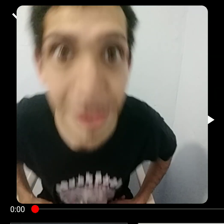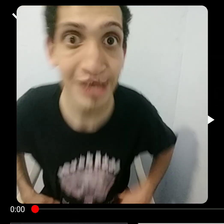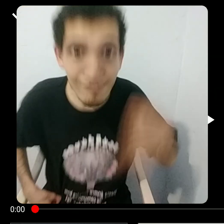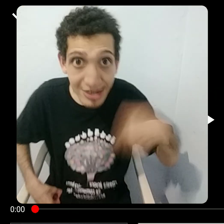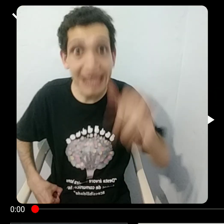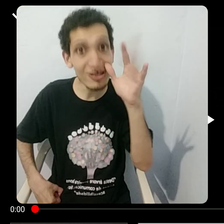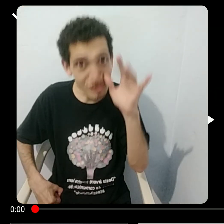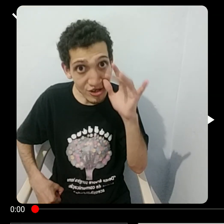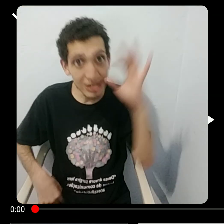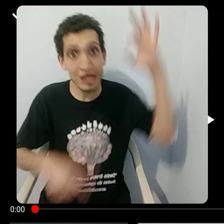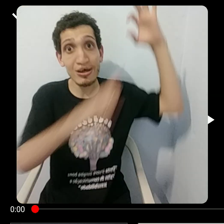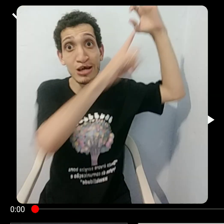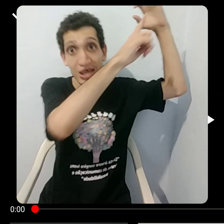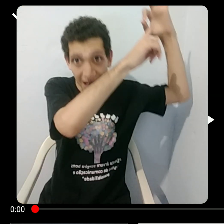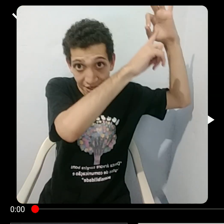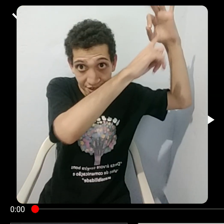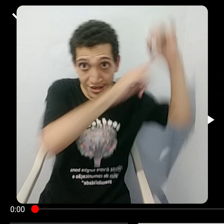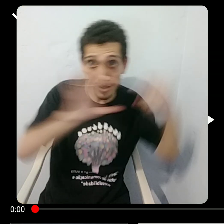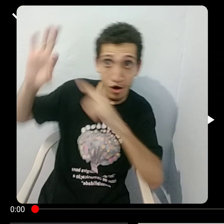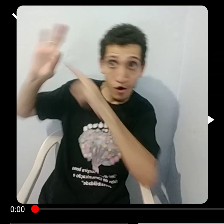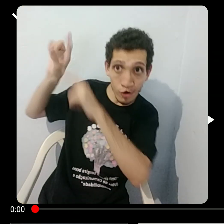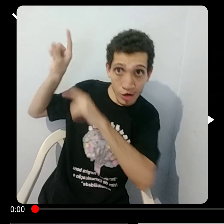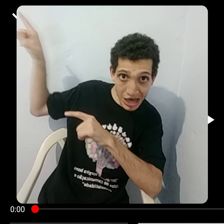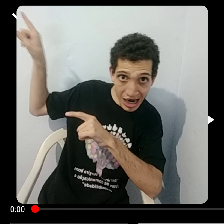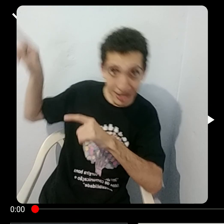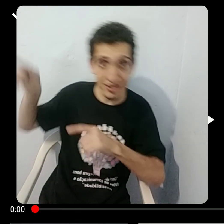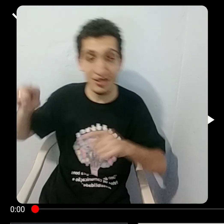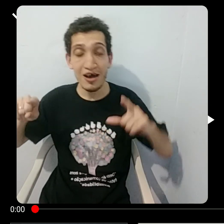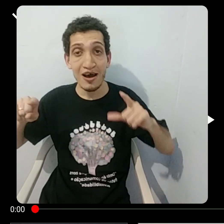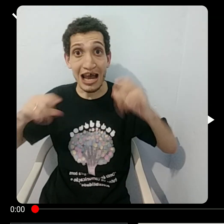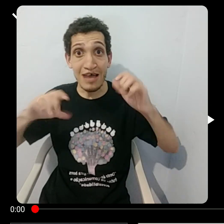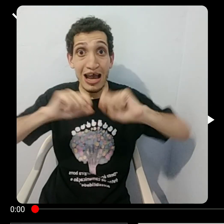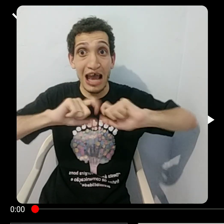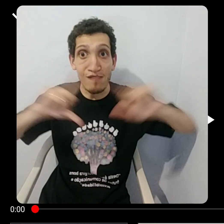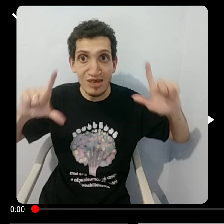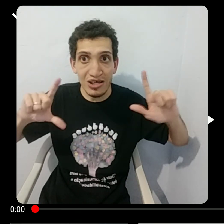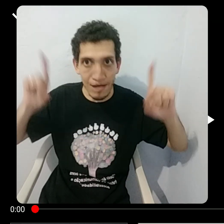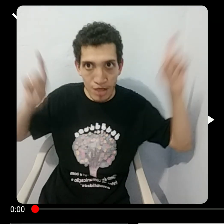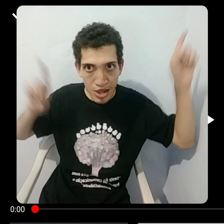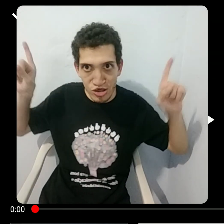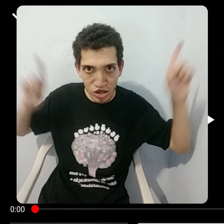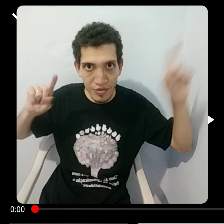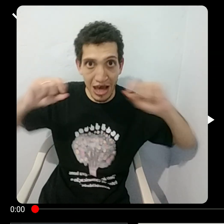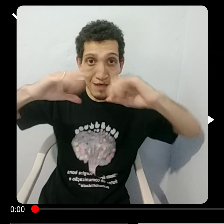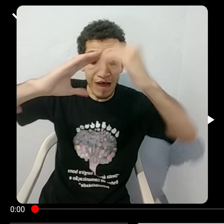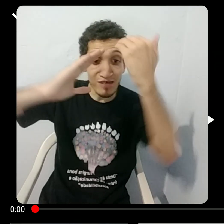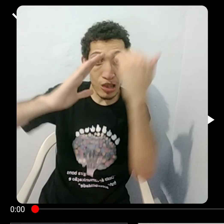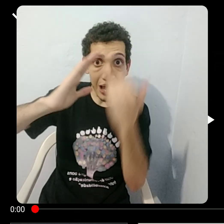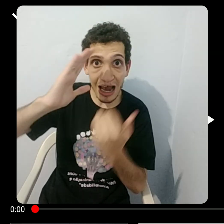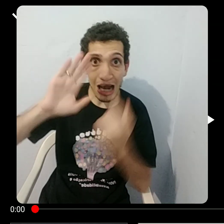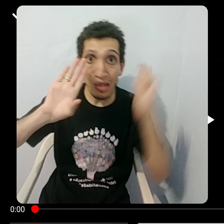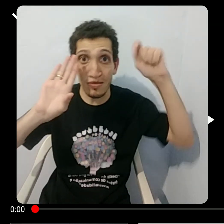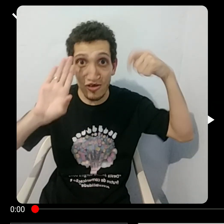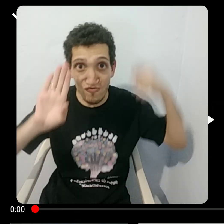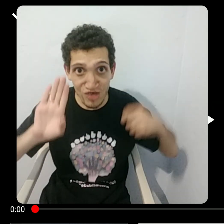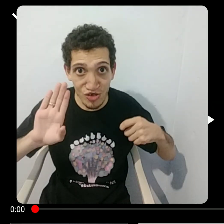Você precisa assistir. Você vai clicar aqui, aí vai abrir a playlist, né? Vai abrir lá a lista de vídeos